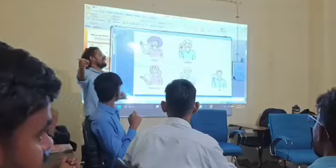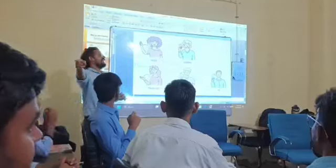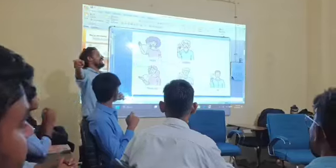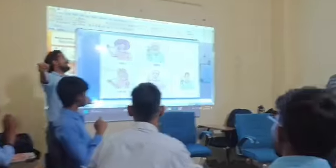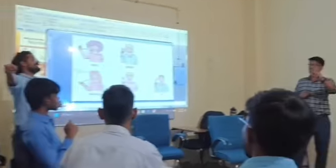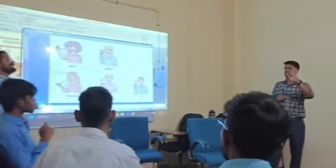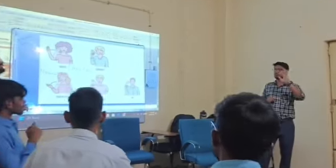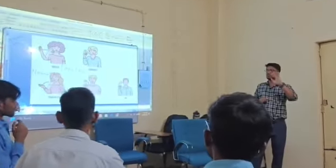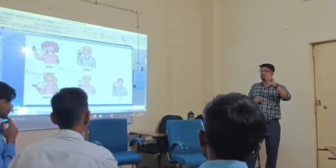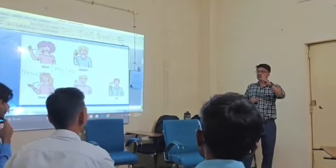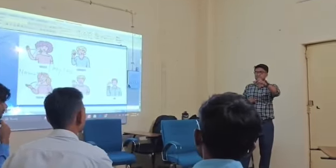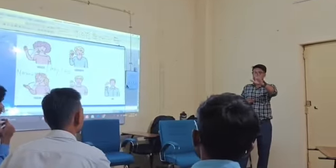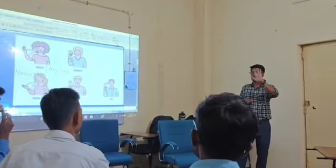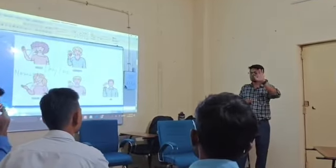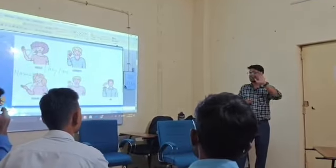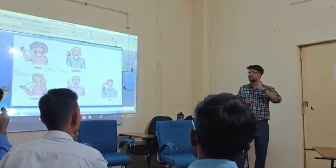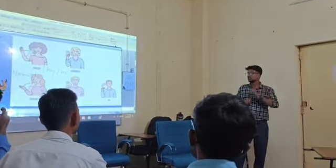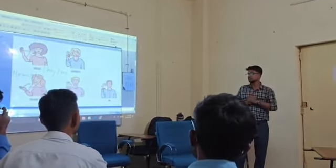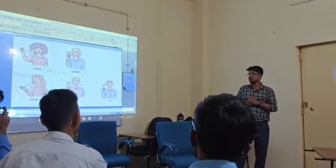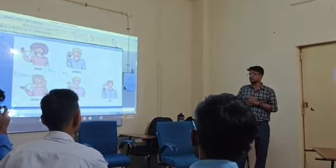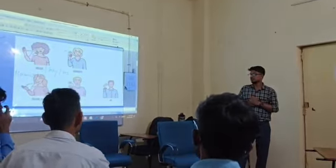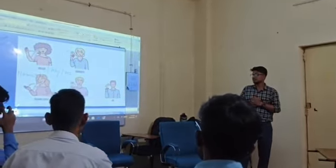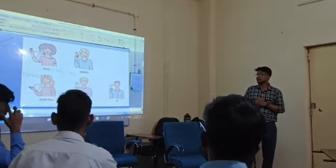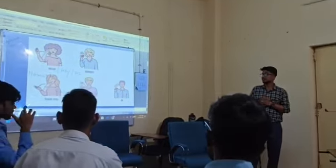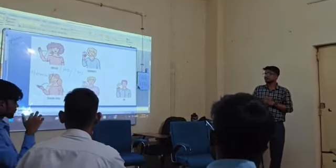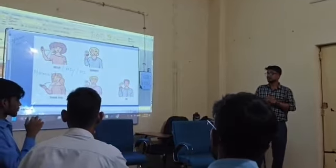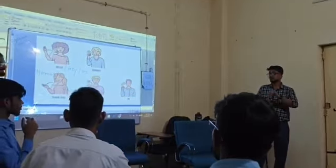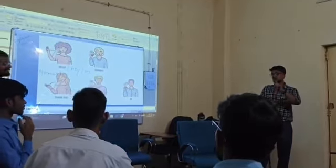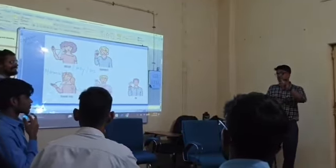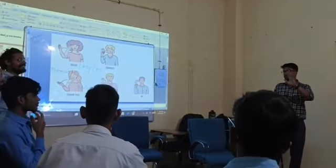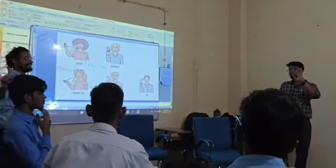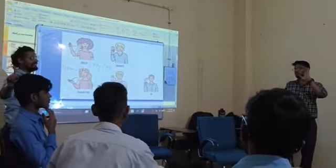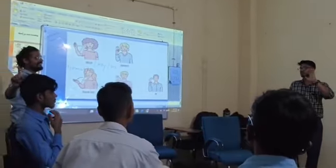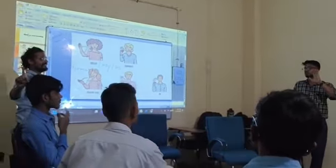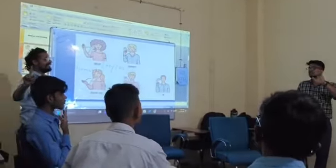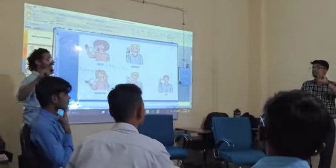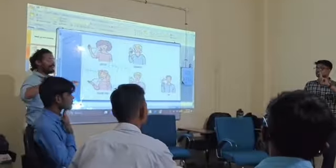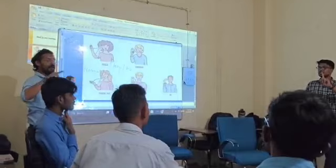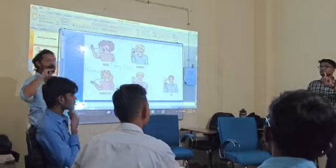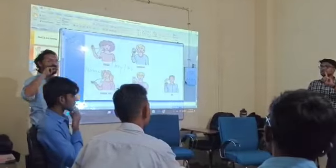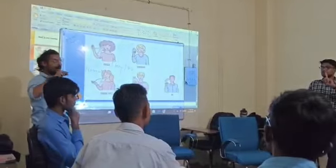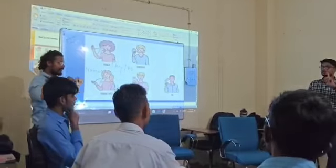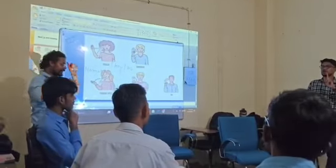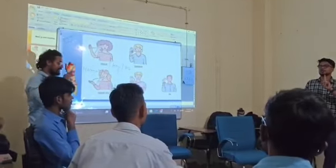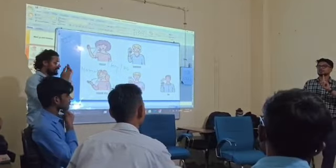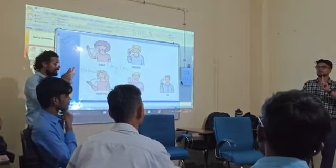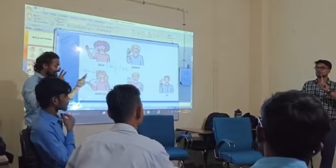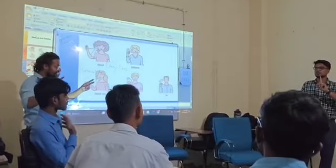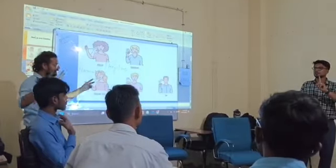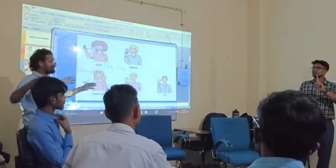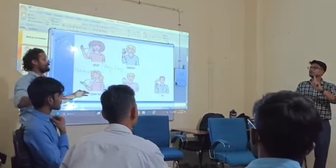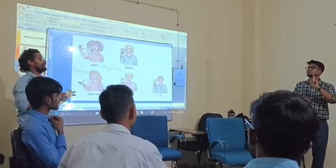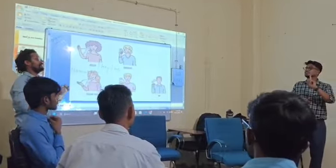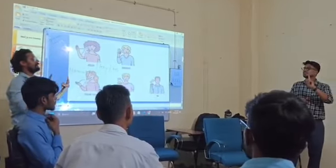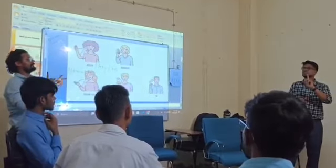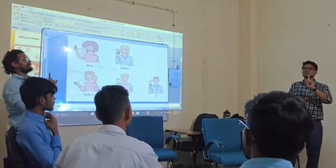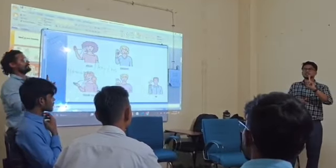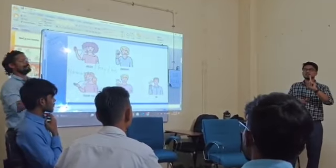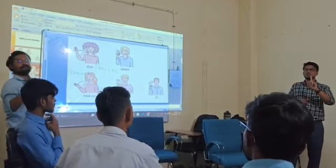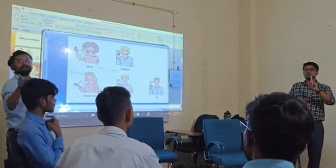और तीसरा पॉइंट जो उन्होंने बताया रिलीजन का, ठीक है, तो ये भी बहुत अच्छा, रिलीजन में भी फर्क पड़ता है। नमस्ते कैसे करेंगे बताइए?